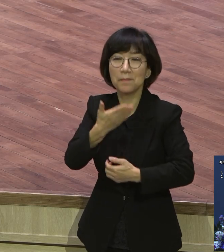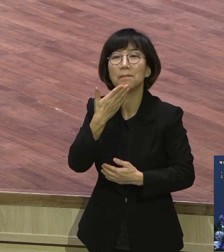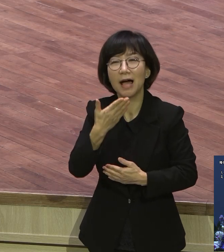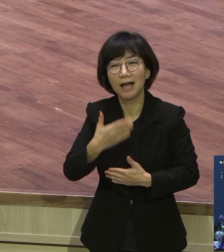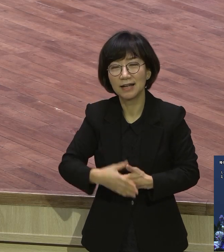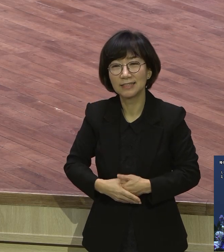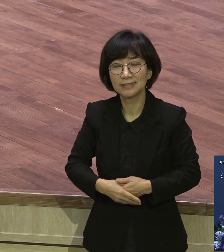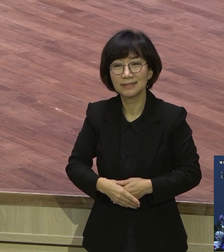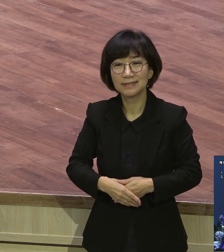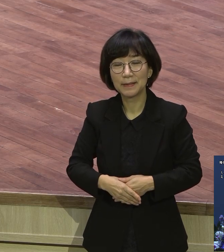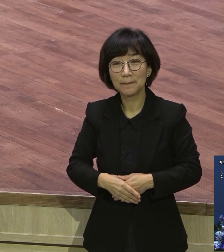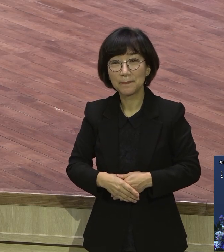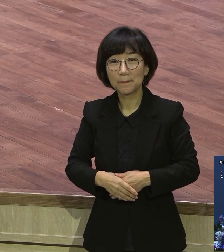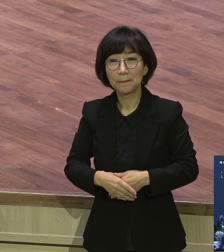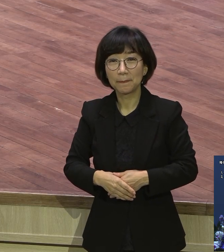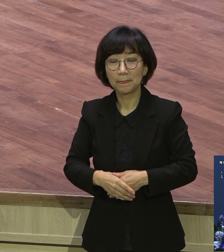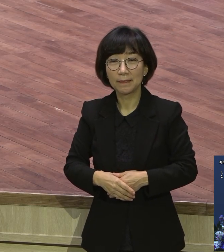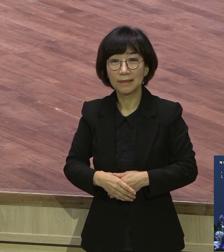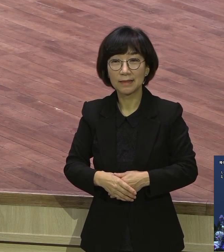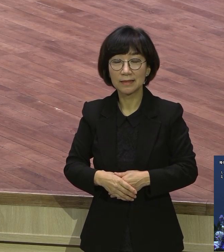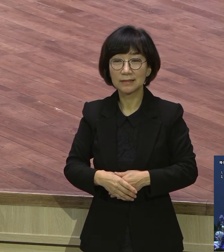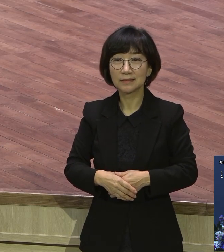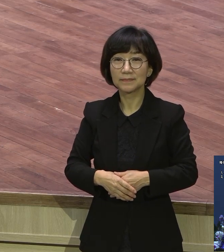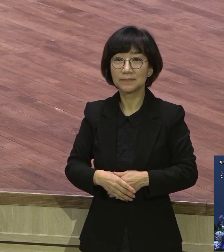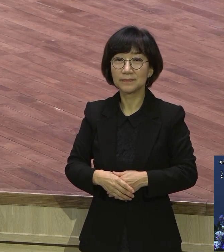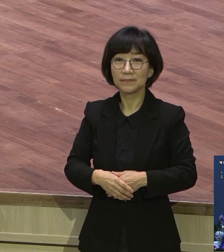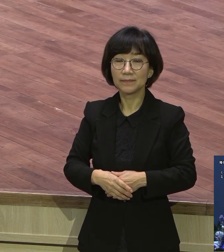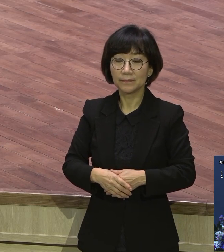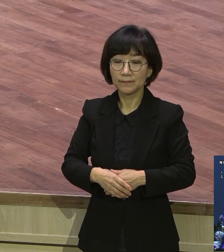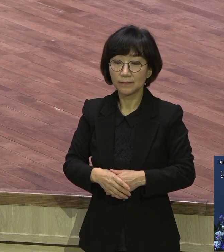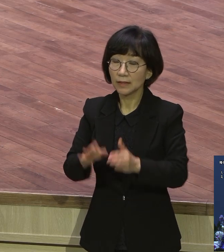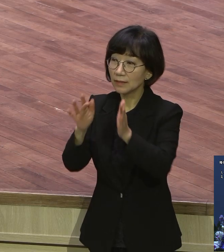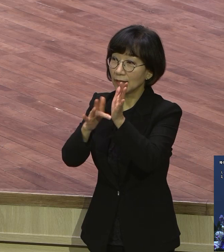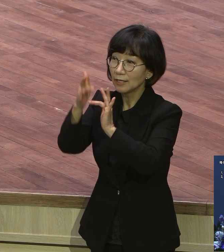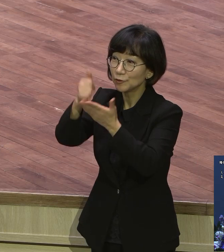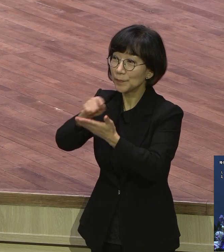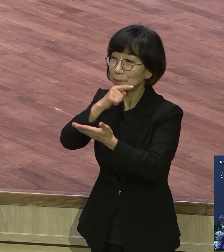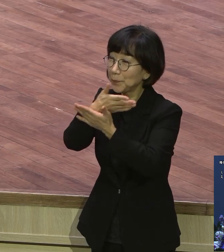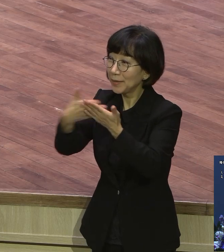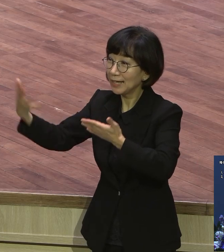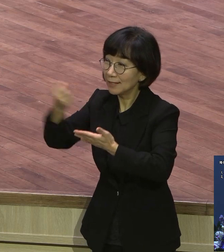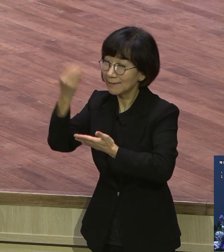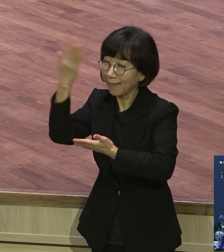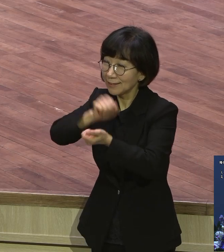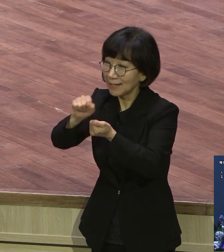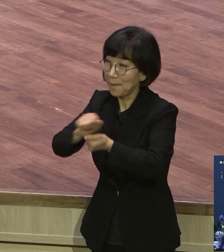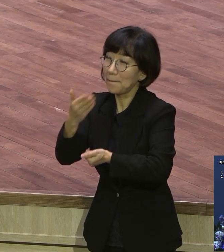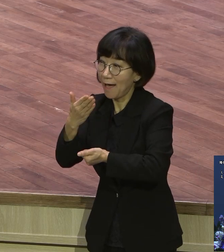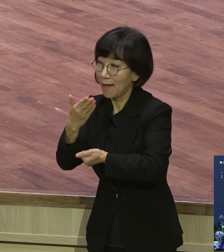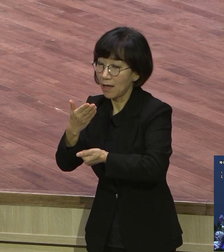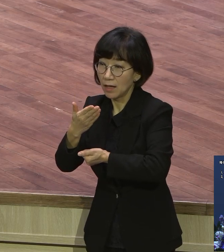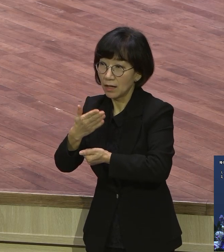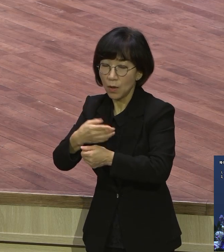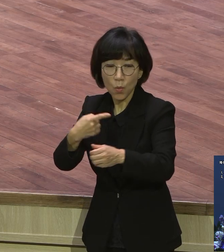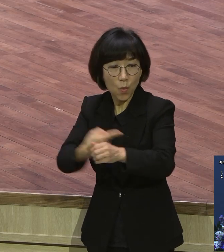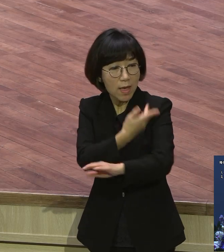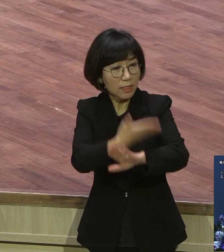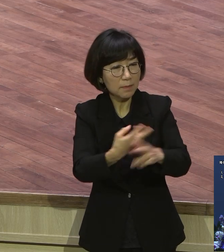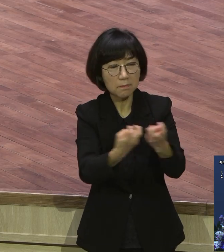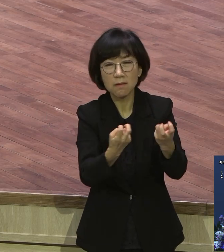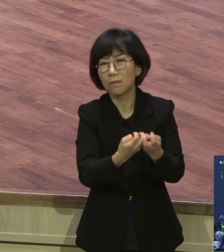그런 마음 아니고는 청결 자체가 없는 거예요 예수 거이소의 보혈의 피로만이